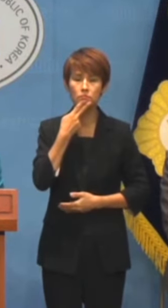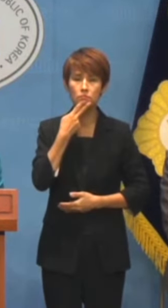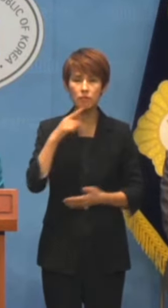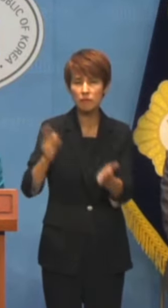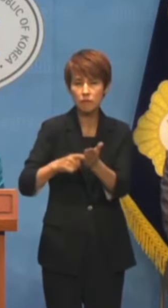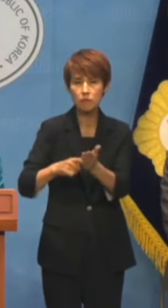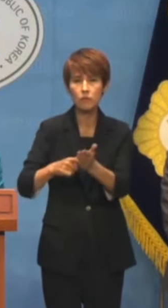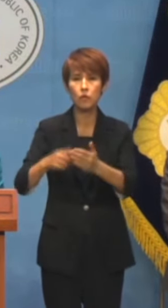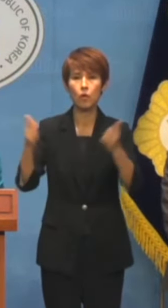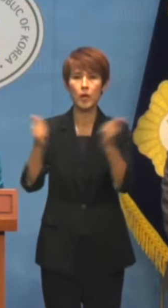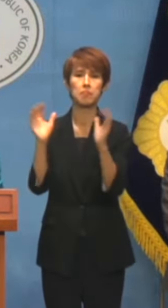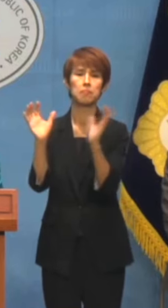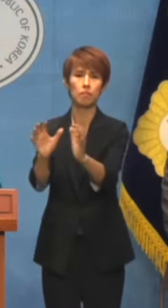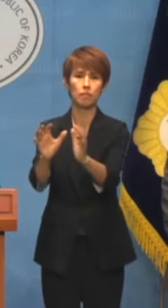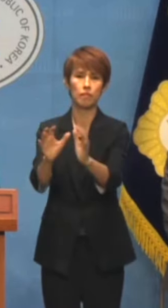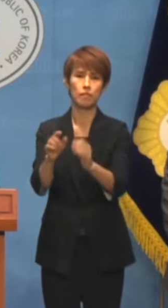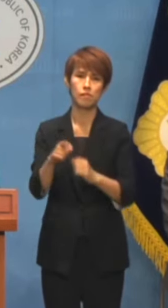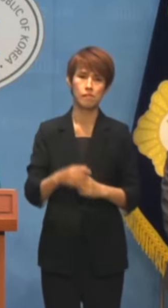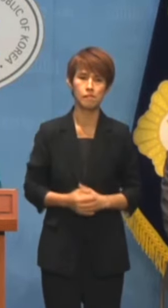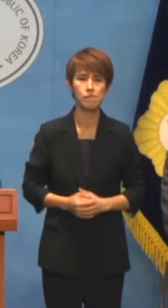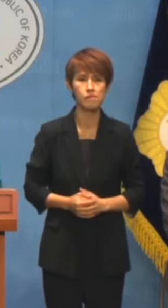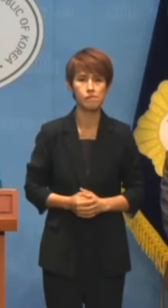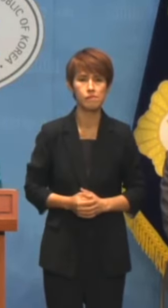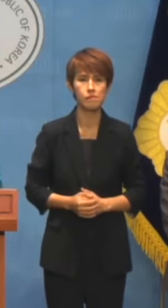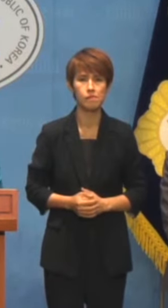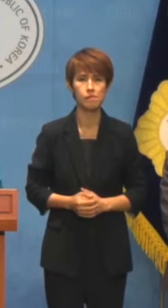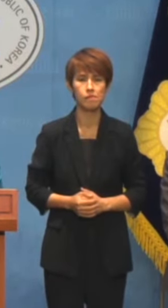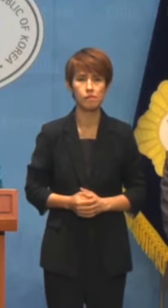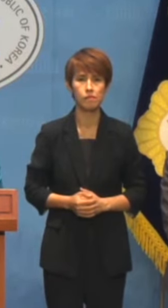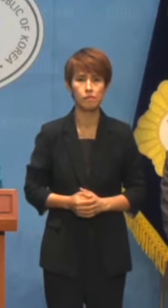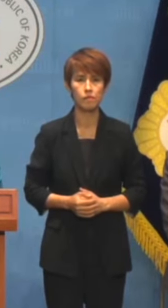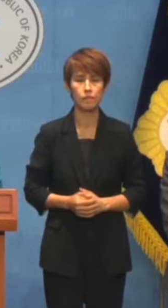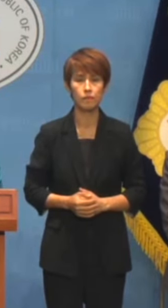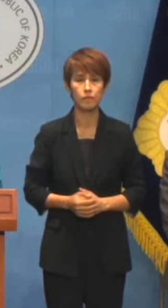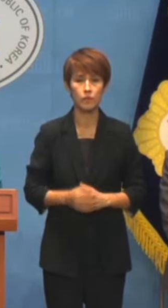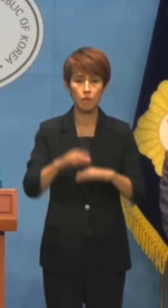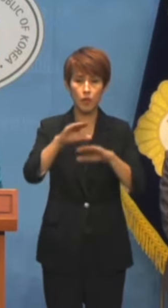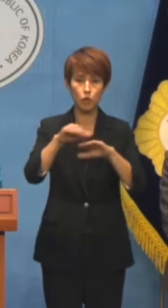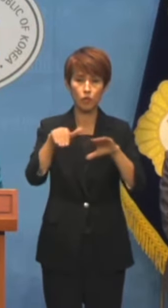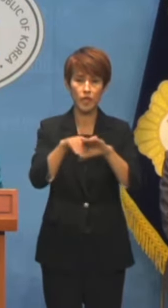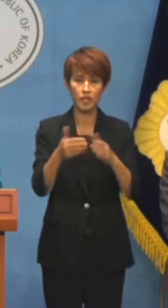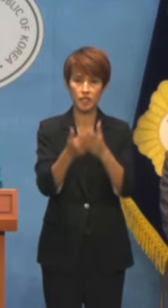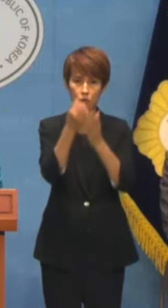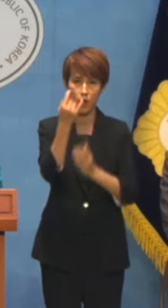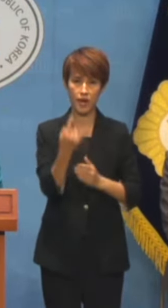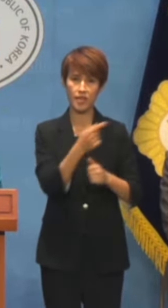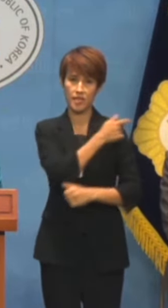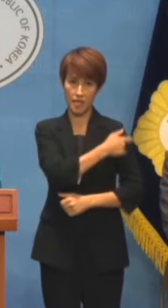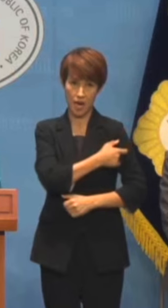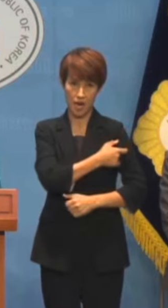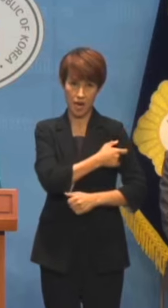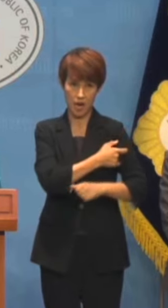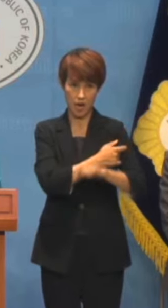졸속 심의를 할 예정인 것 같습니다. 또 한 가지는 방송문화진흥회 이사들